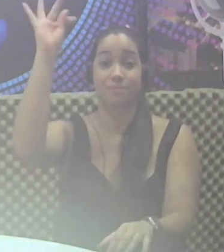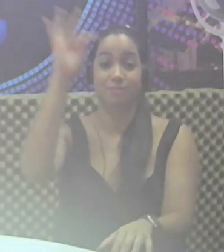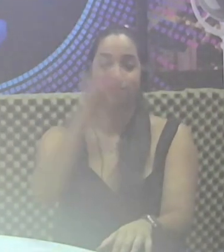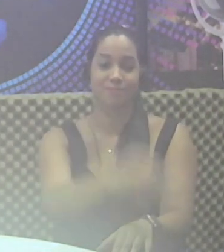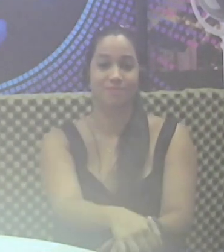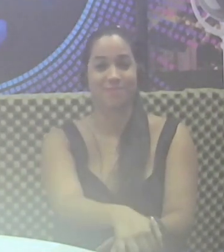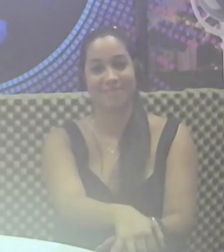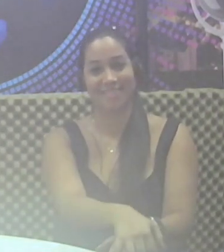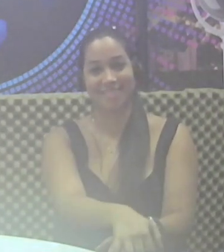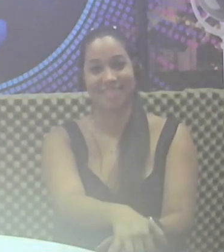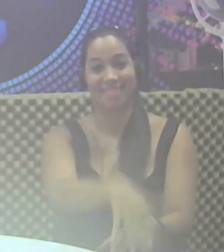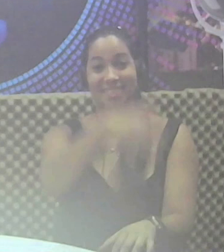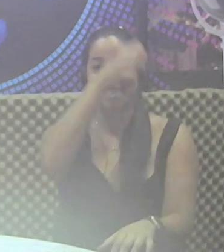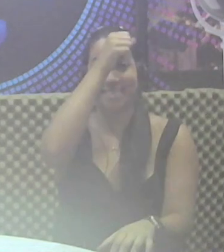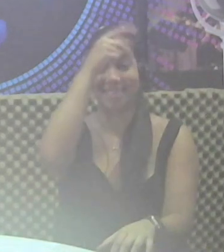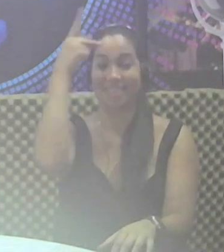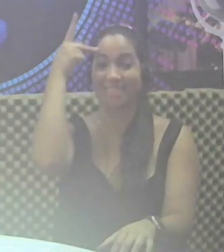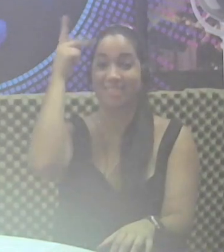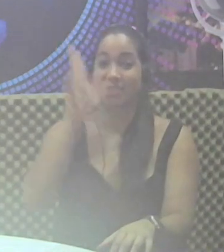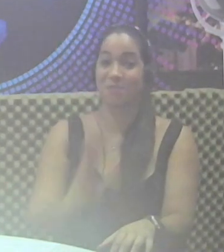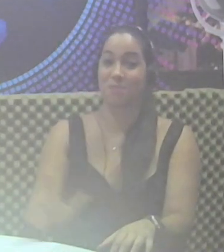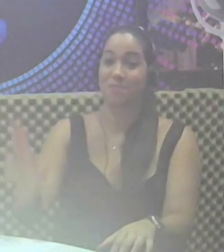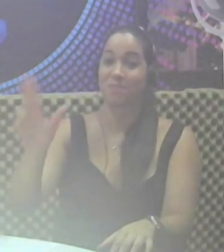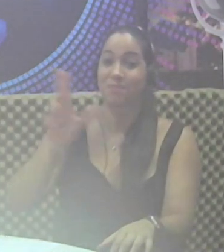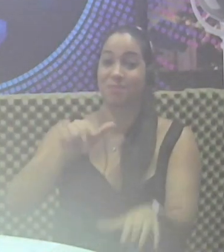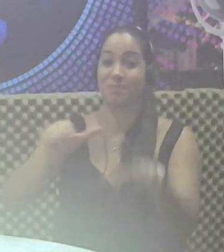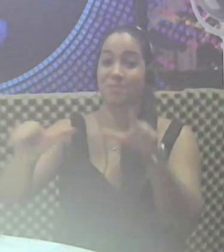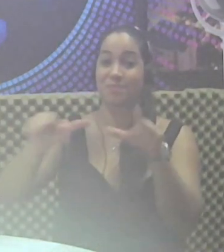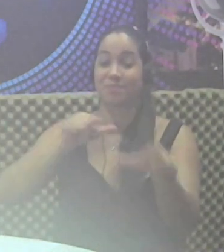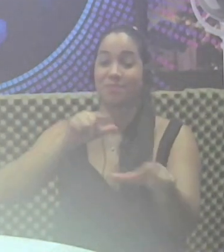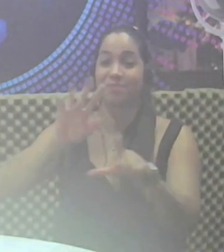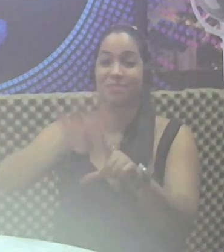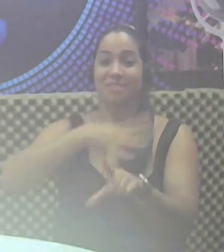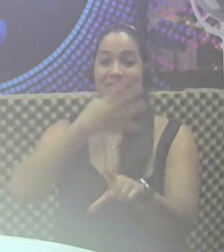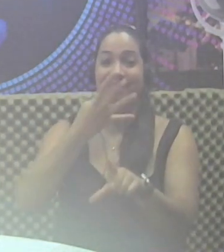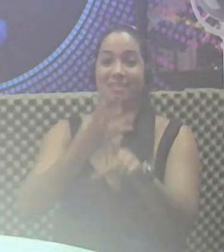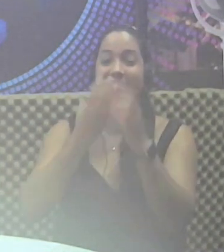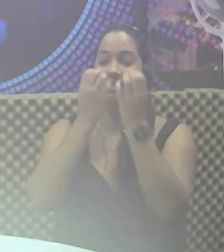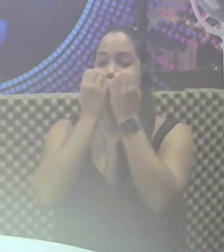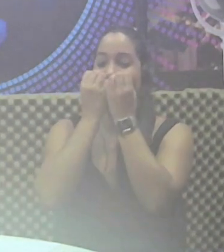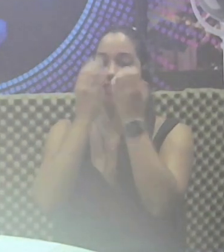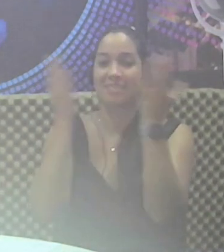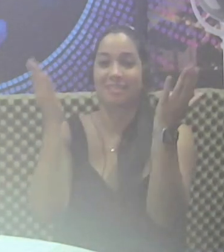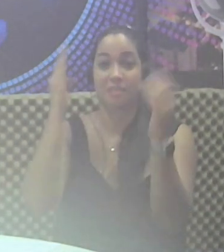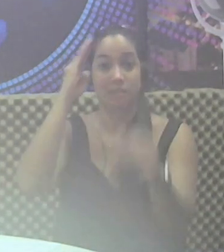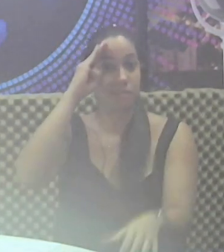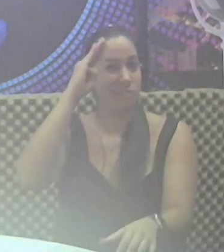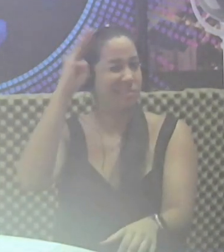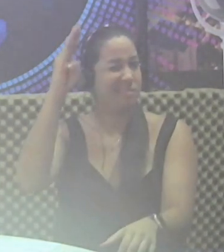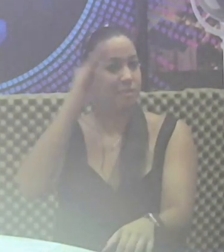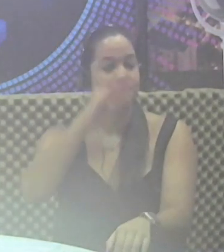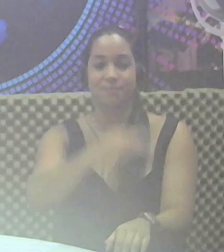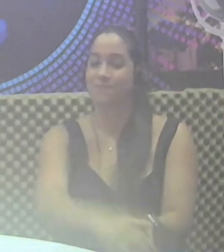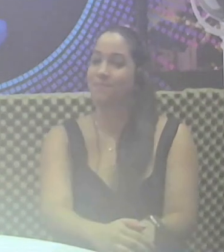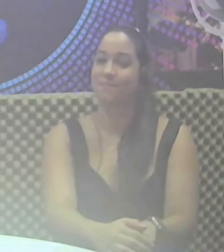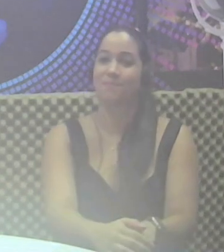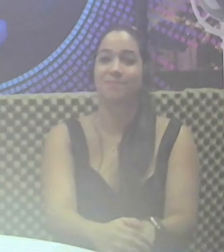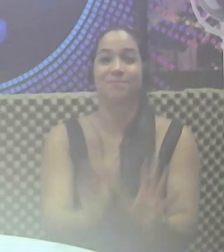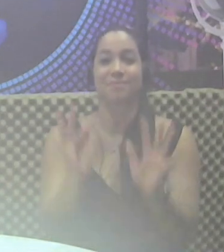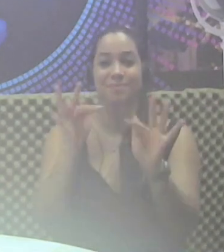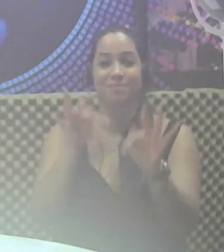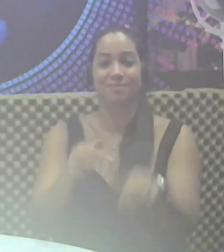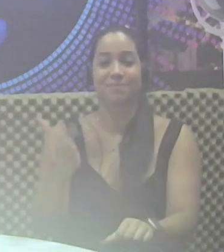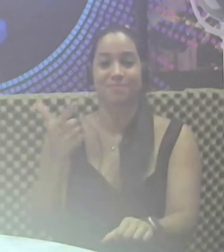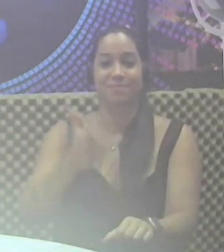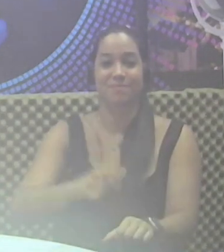Túlio de Castro Kalimann. Prefeitura de Uberlândia. Fazer mais, fazer bem. Até a próxima. Fica por